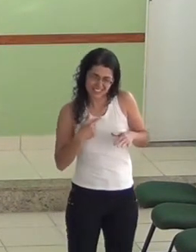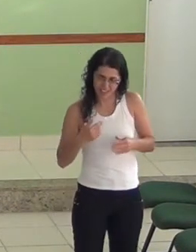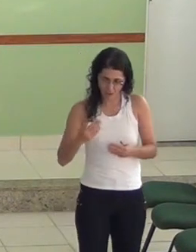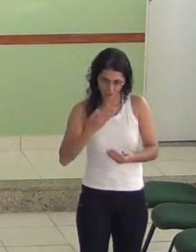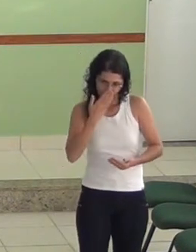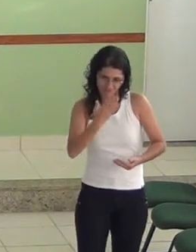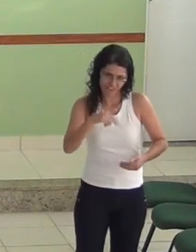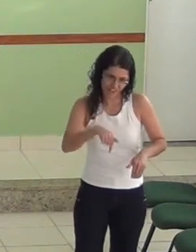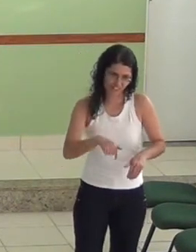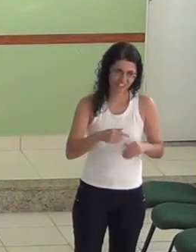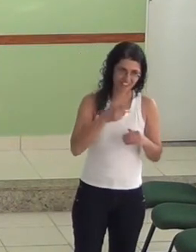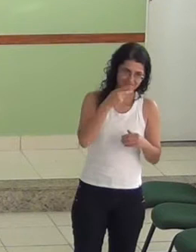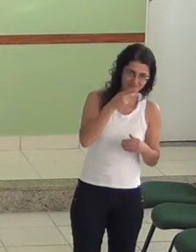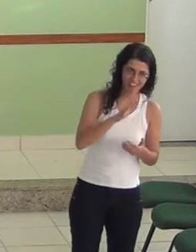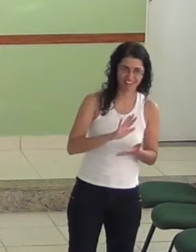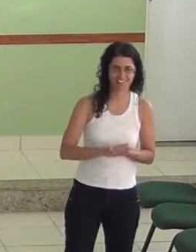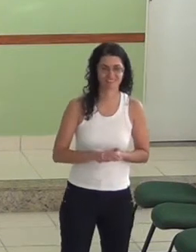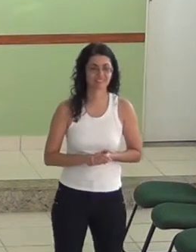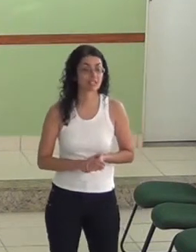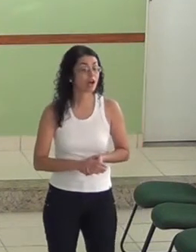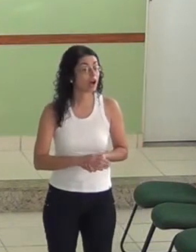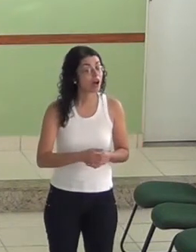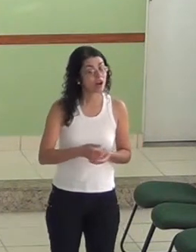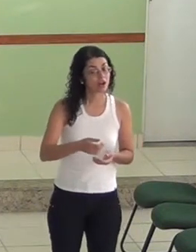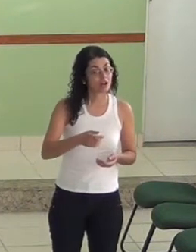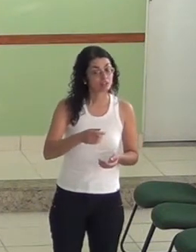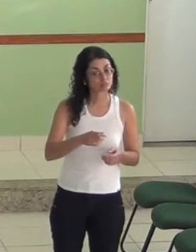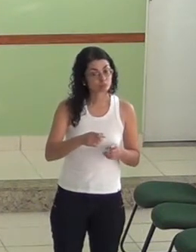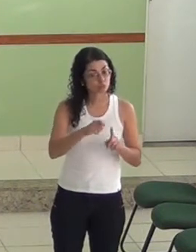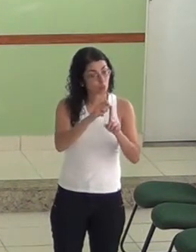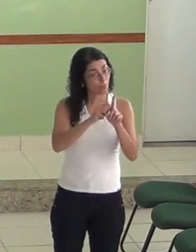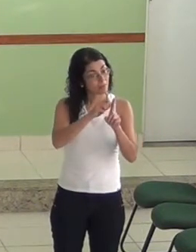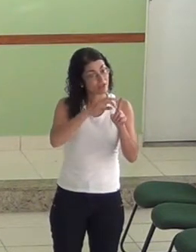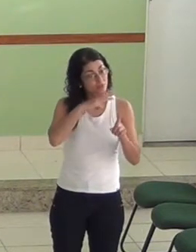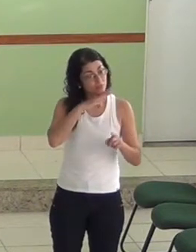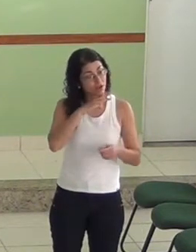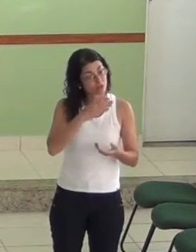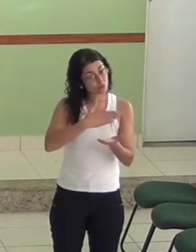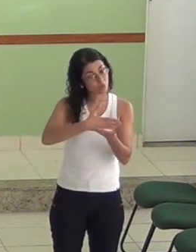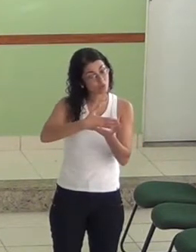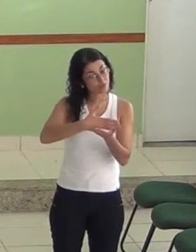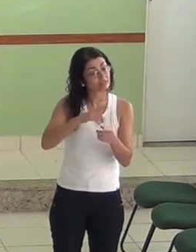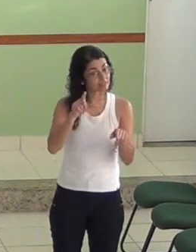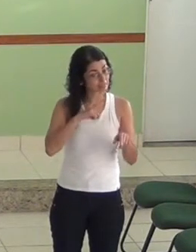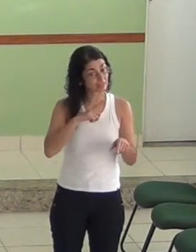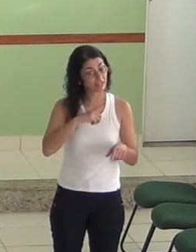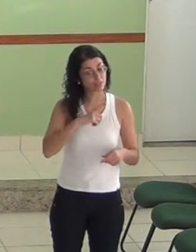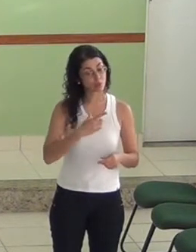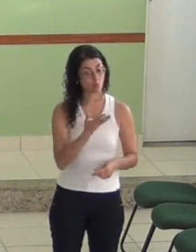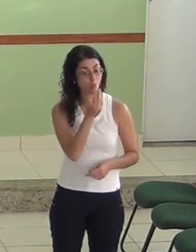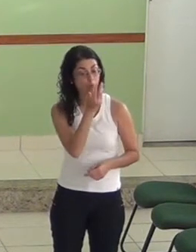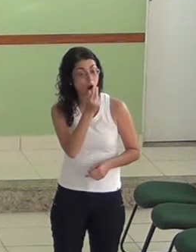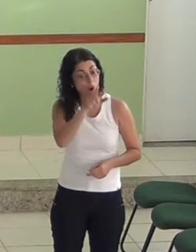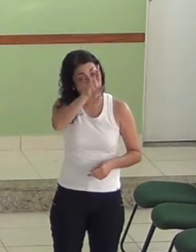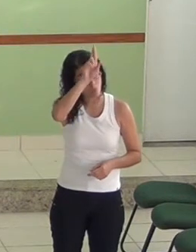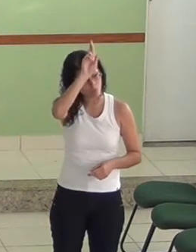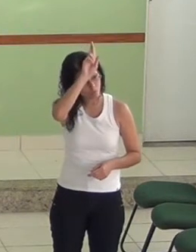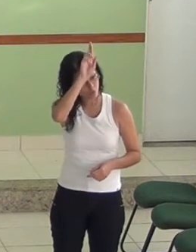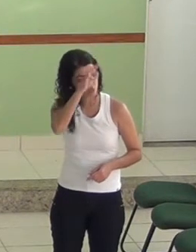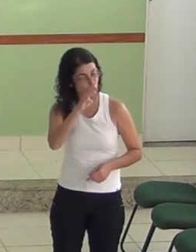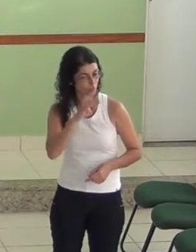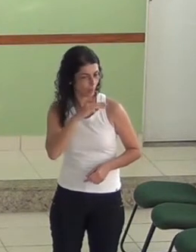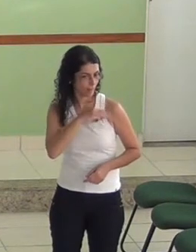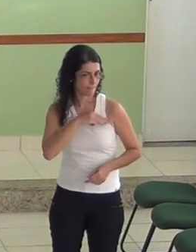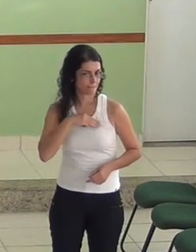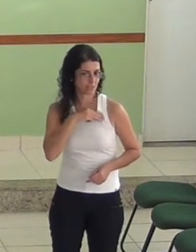no mês que vem temos nosso primeiro almoço missionário. Também precisamos de doações, mas as doações são mais próximas. É só dia